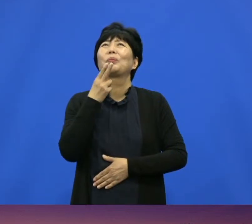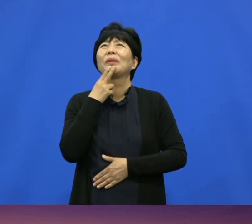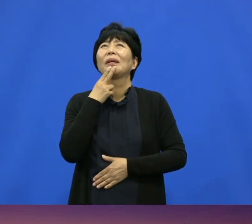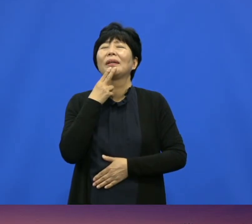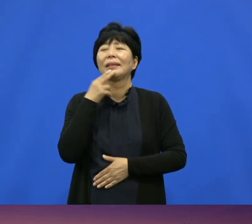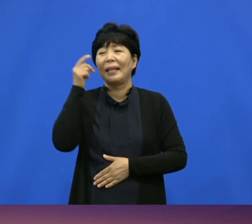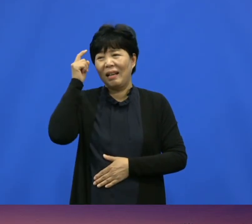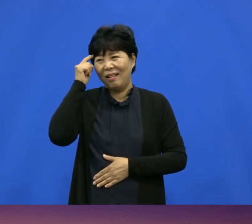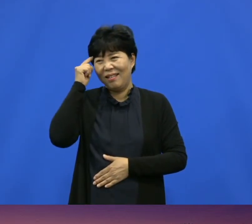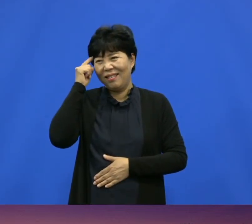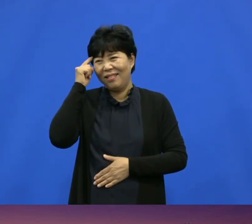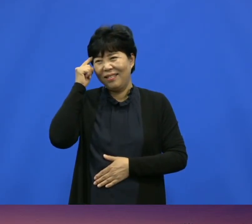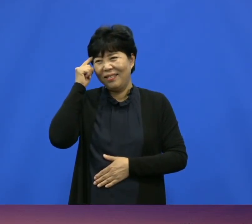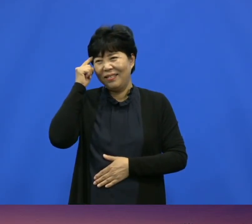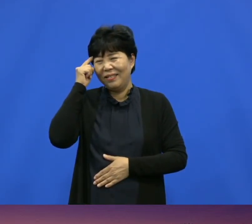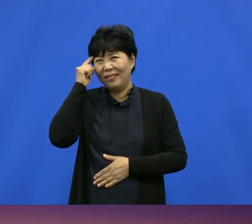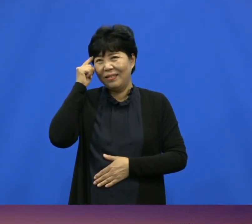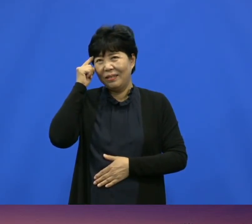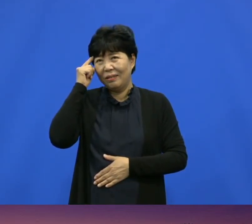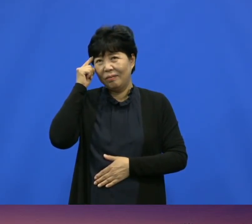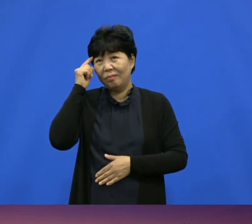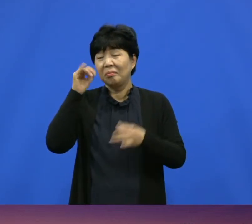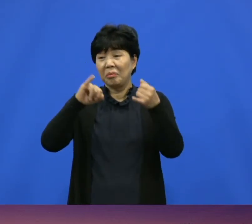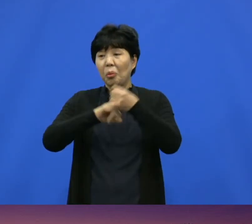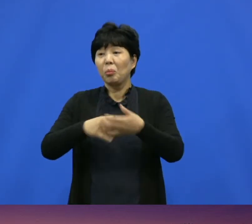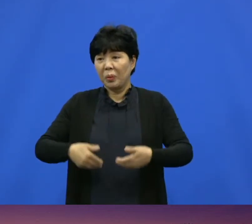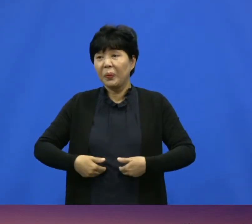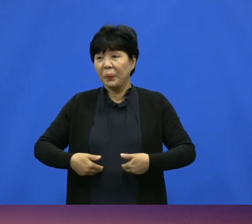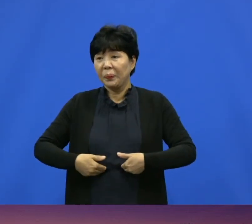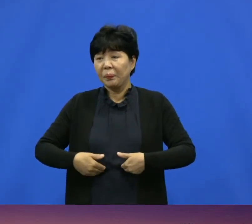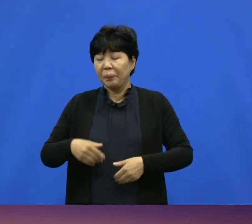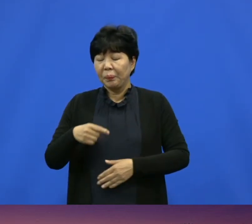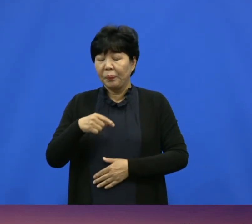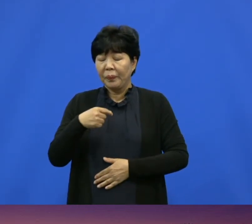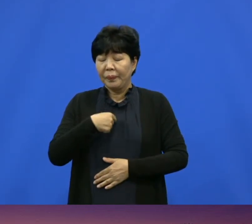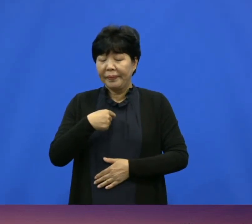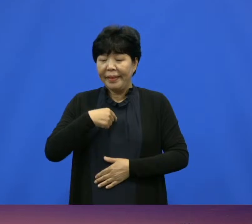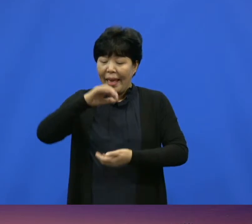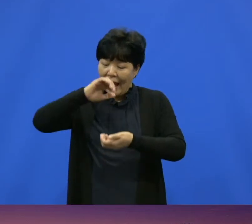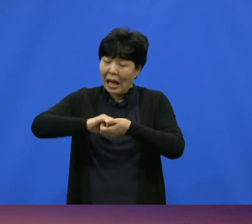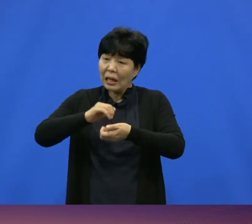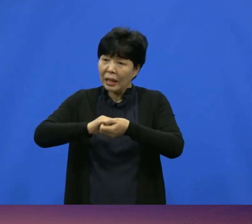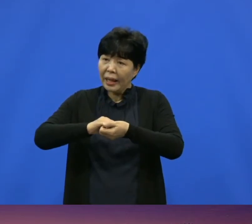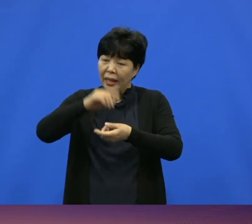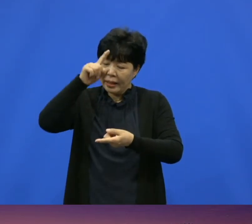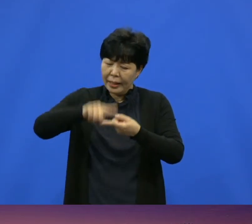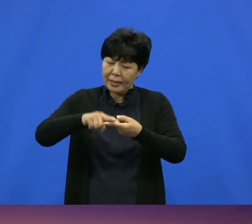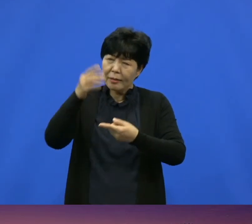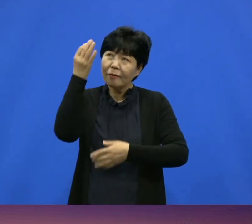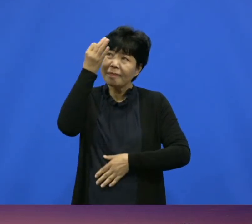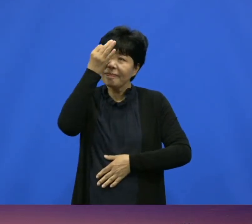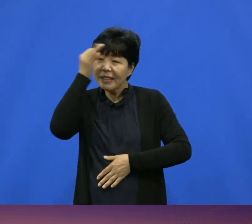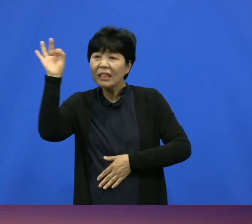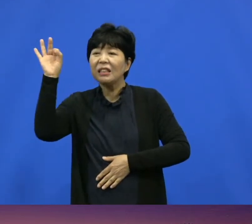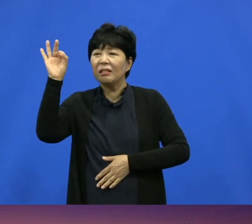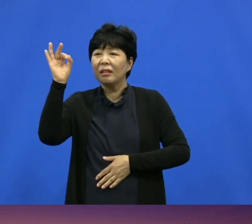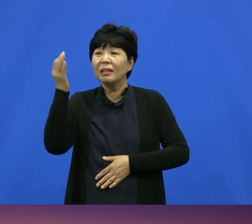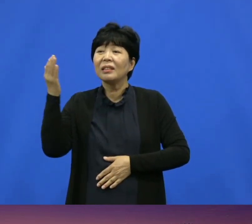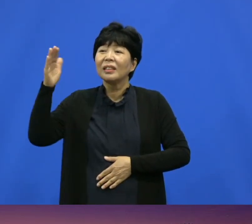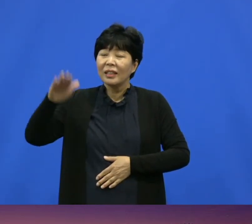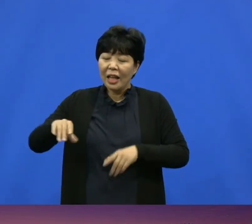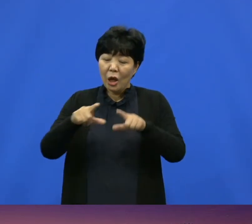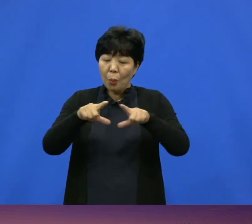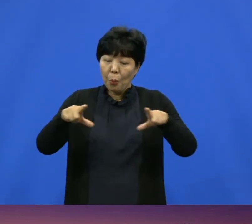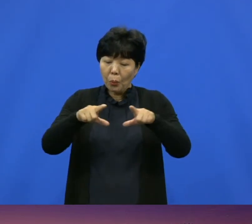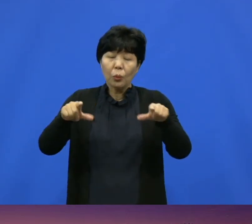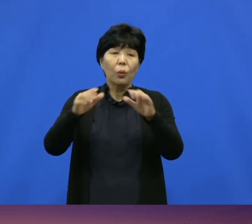자기 성찰이죠. 이 성찰은 필요한 거예요. 인간의 한계를 인정하는 부분에서 굉장히 중요한 겁니다. 그런데 대개의 사람들은